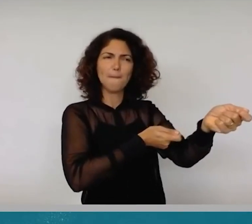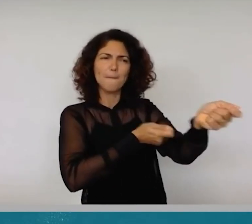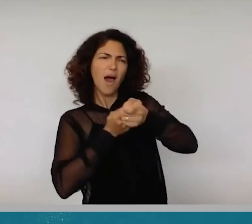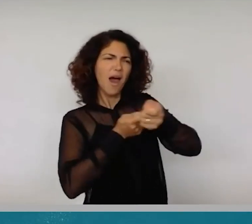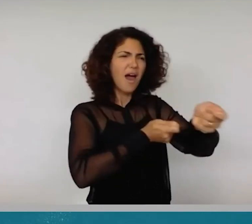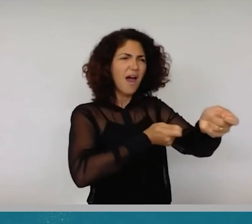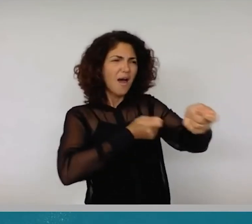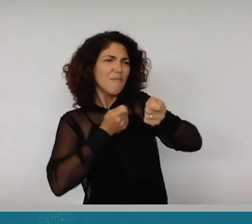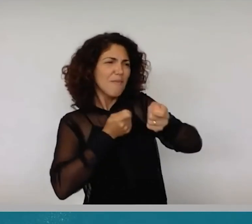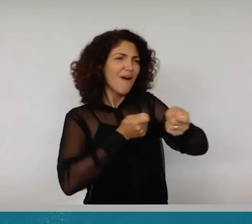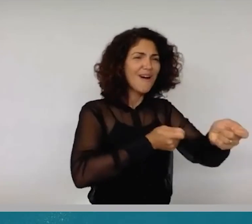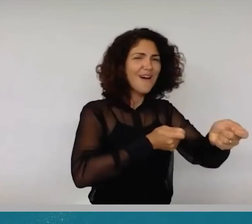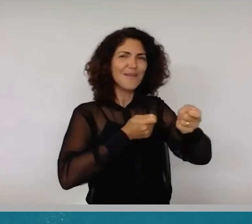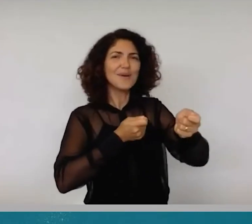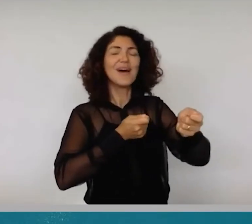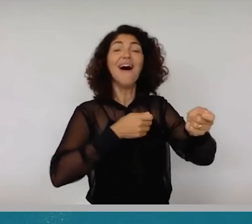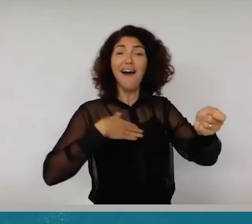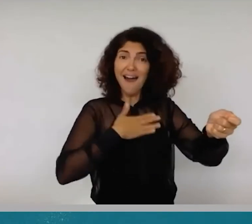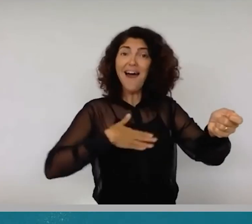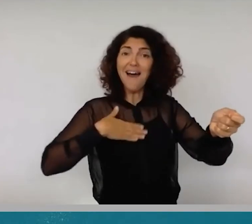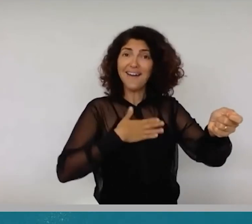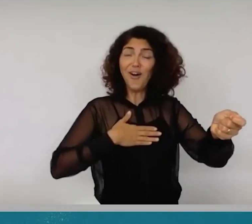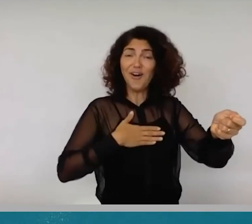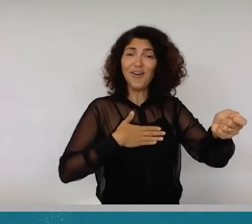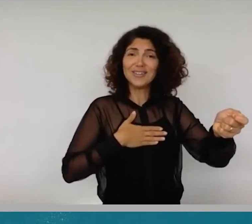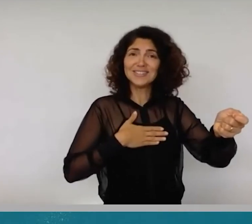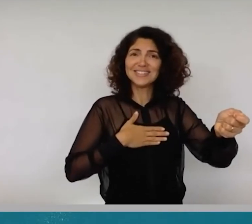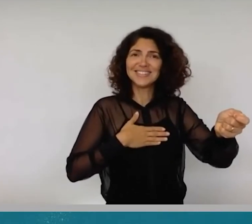isso? Depois vem um lambarizinho assim.